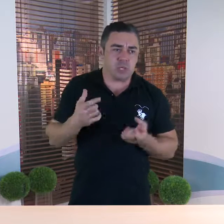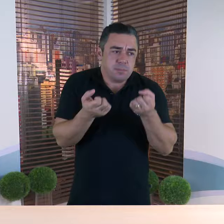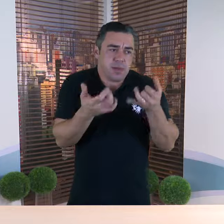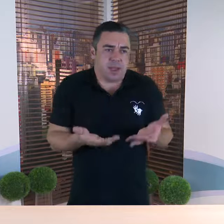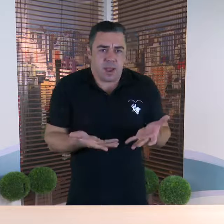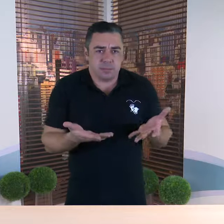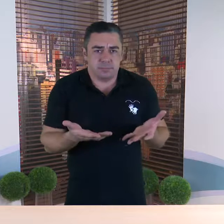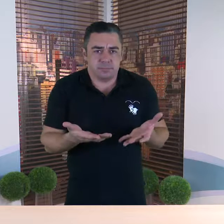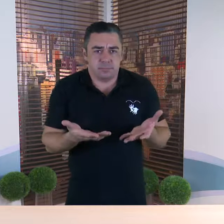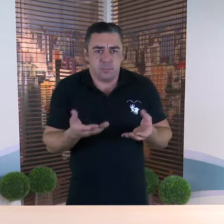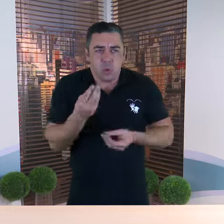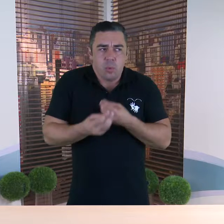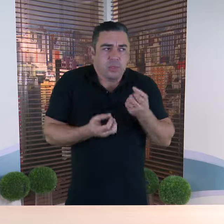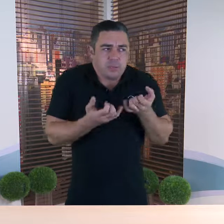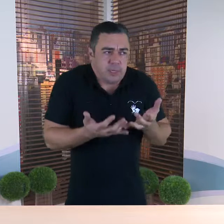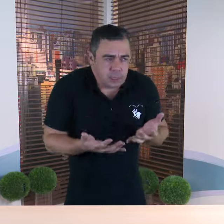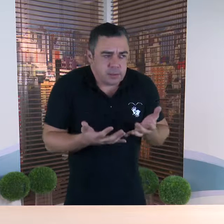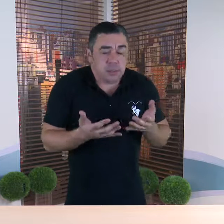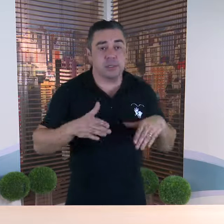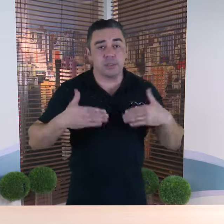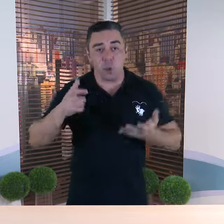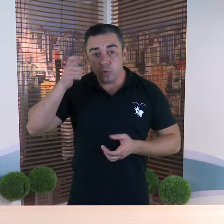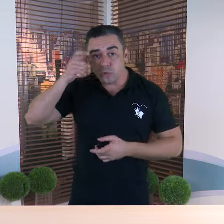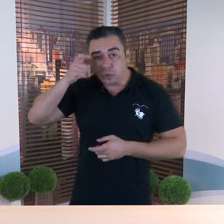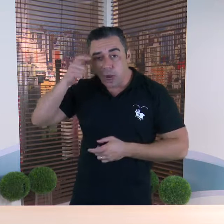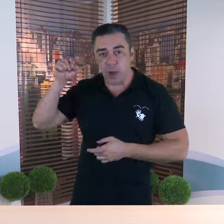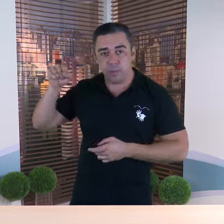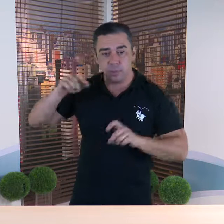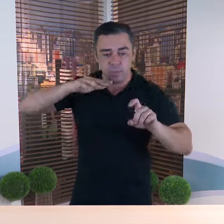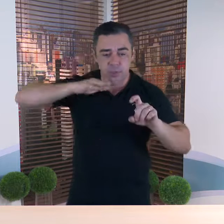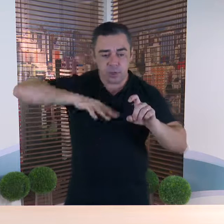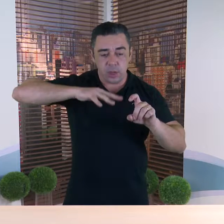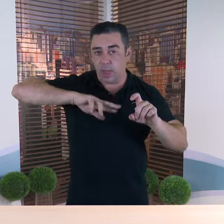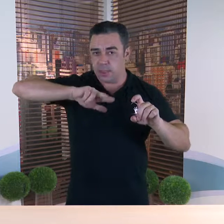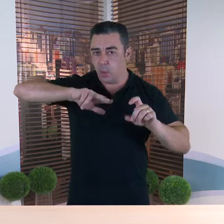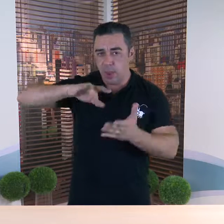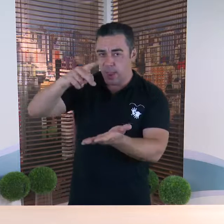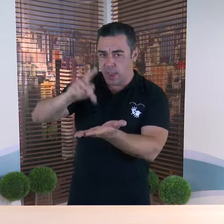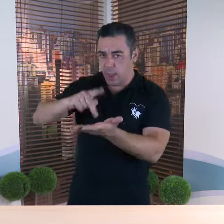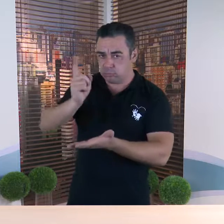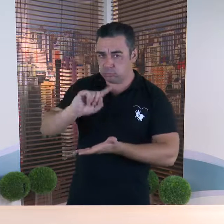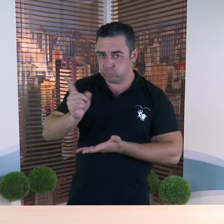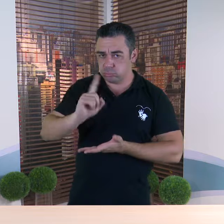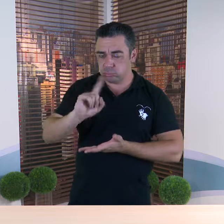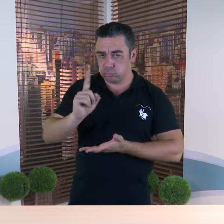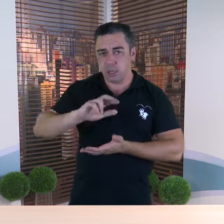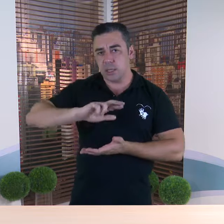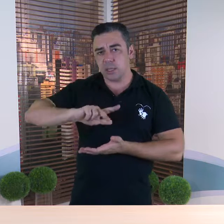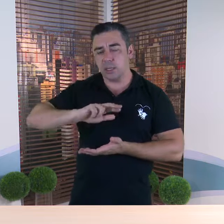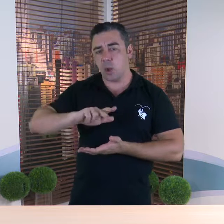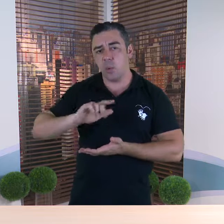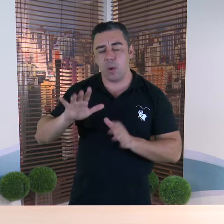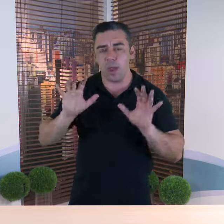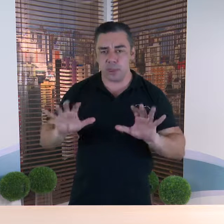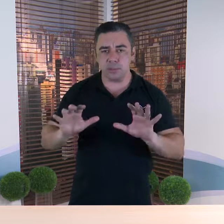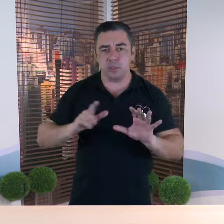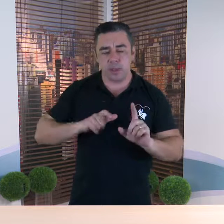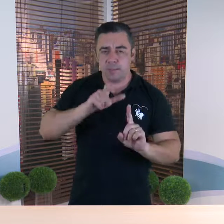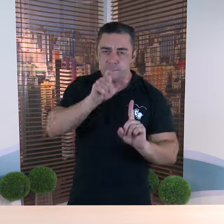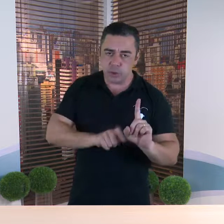quais não teria explicação. O diabo da mitologia não é real e, portanto, não assume caráter